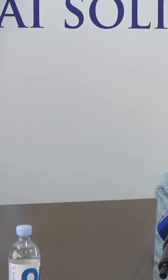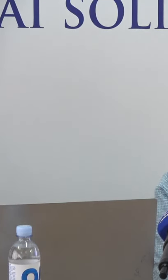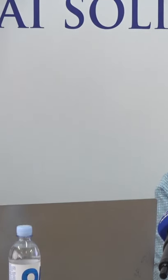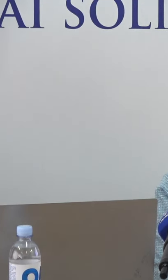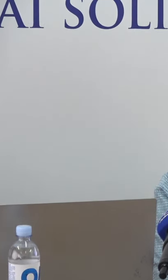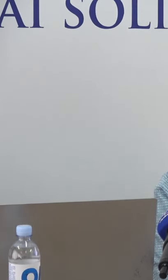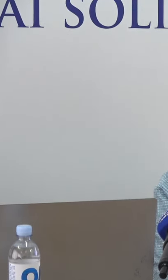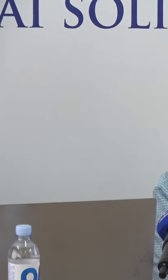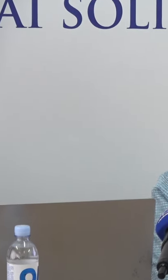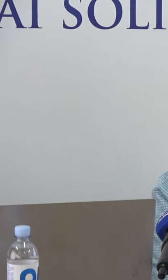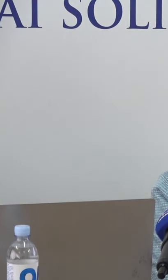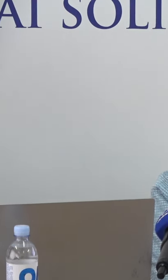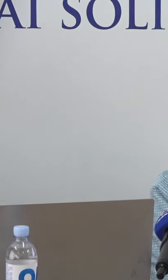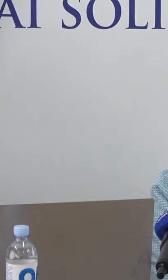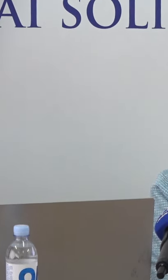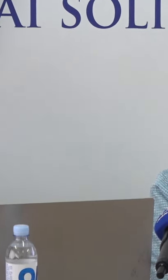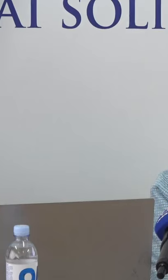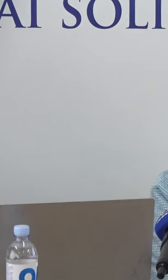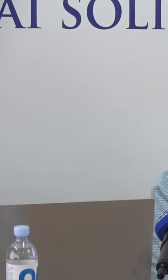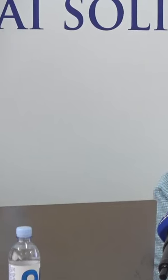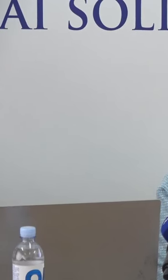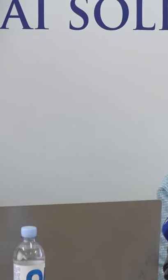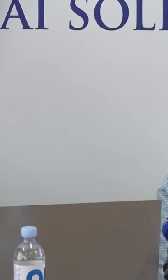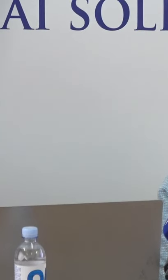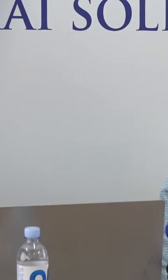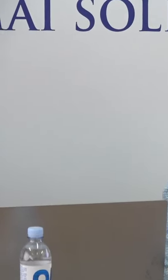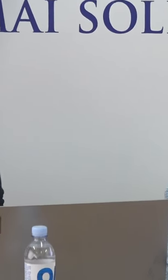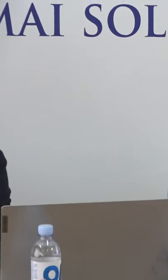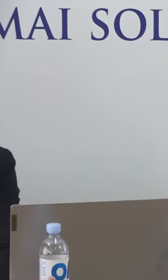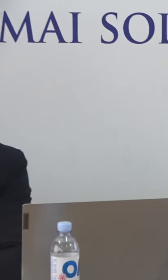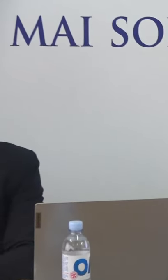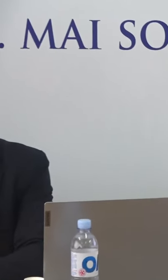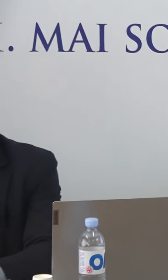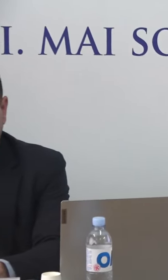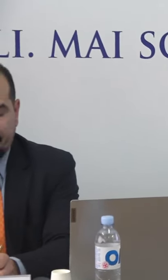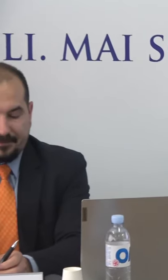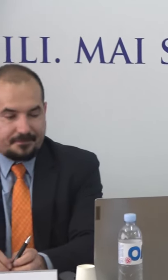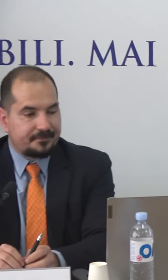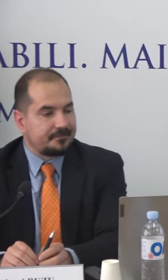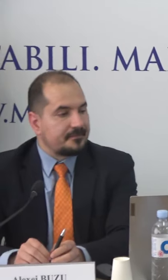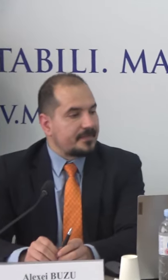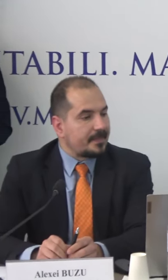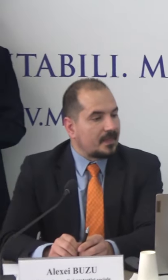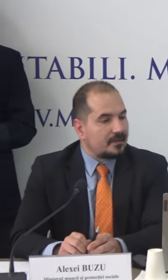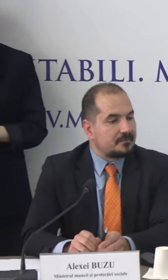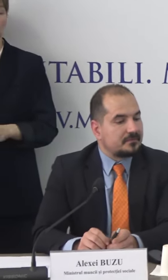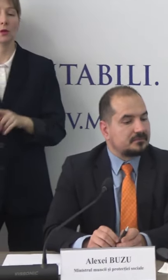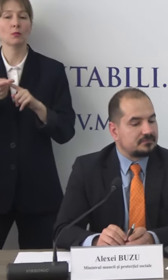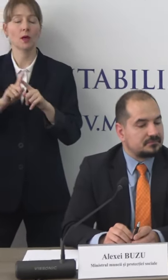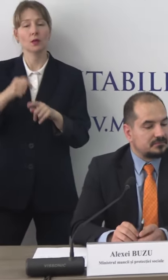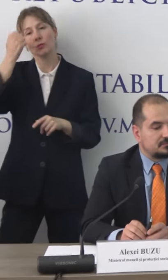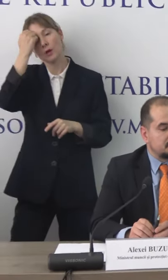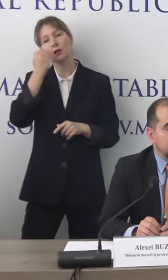pentru eforturile considerabile de reformare a sistemului de asistență socială. Vreau să